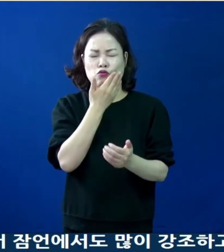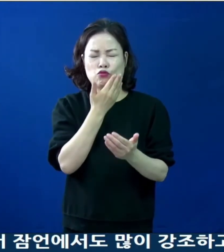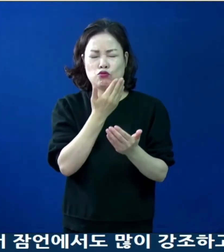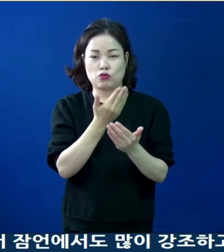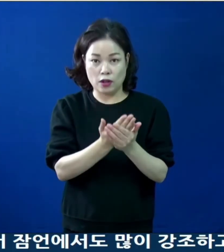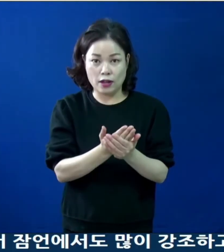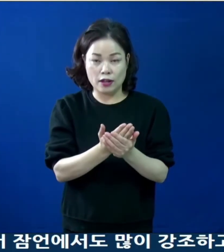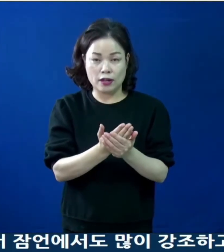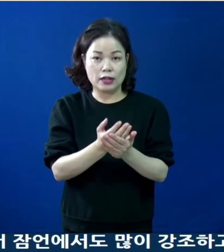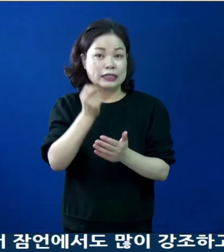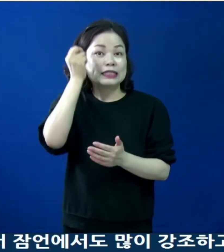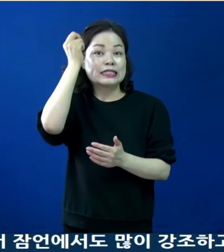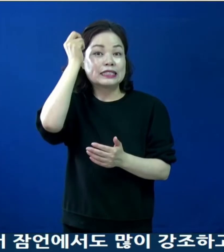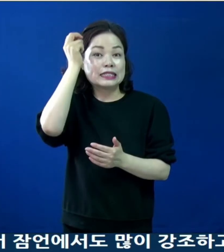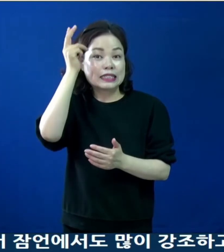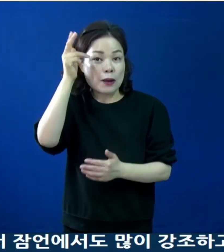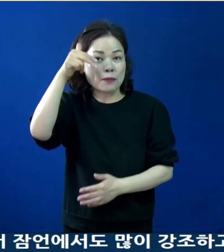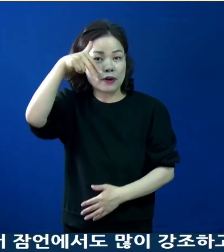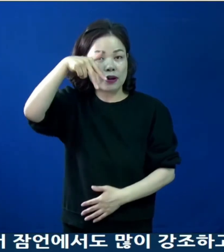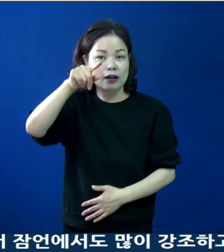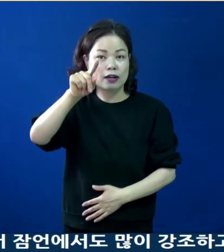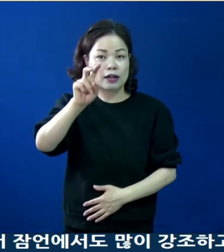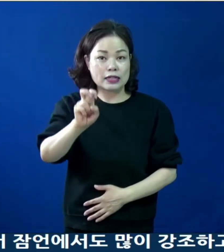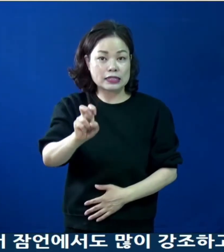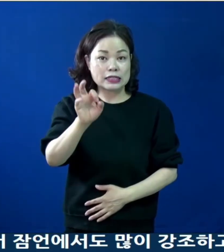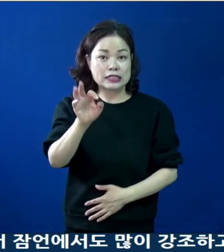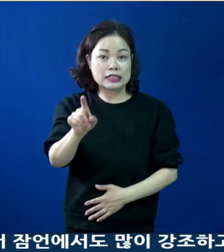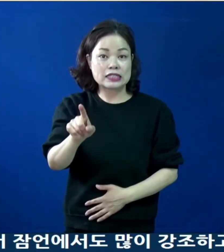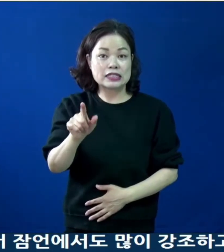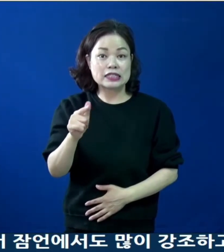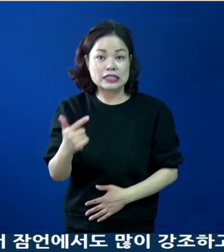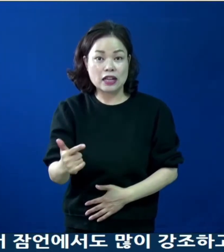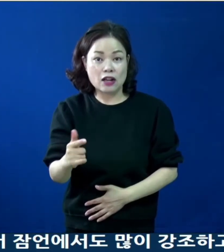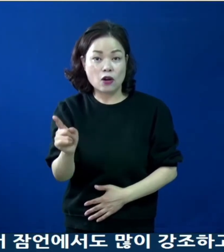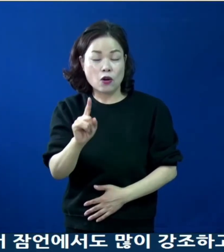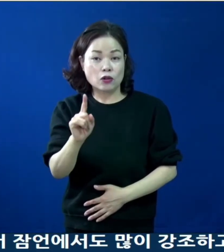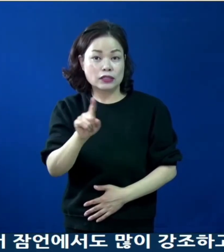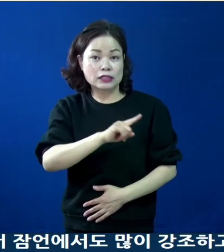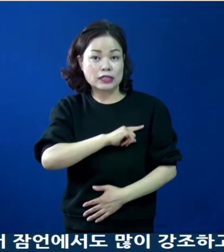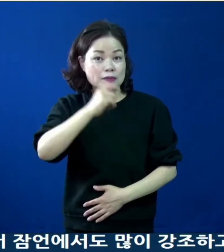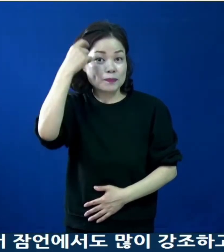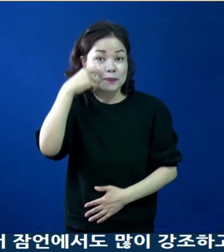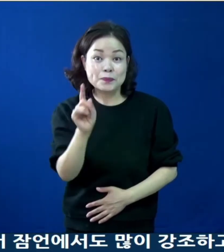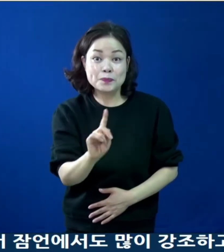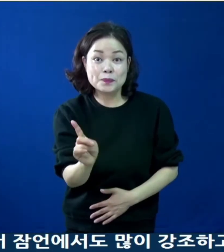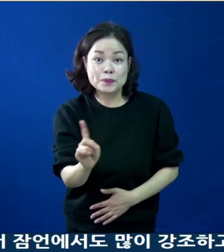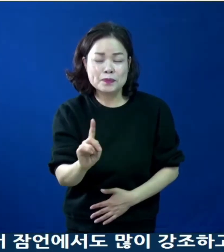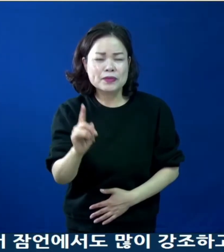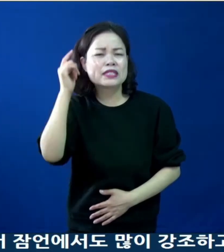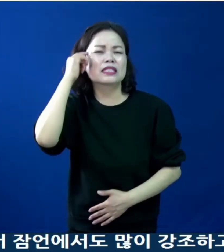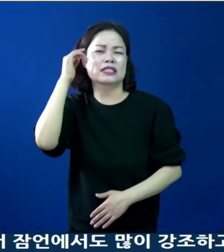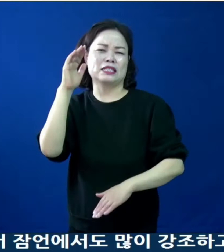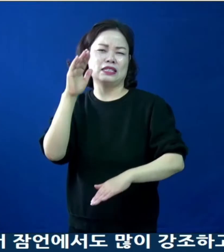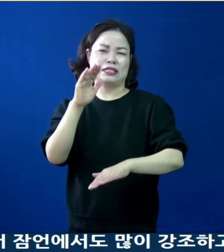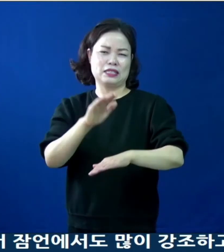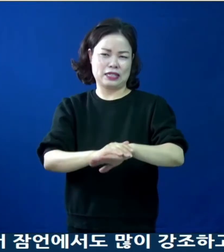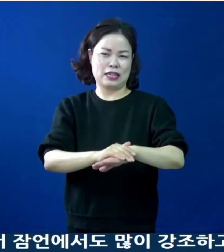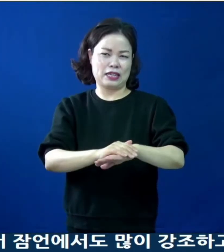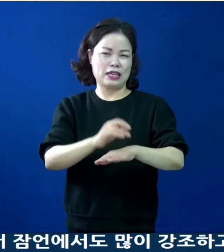여러분, 잠언이라고 하는 그 말씀 한번 떠올려 보세요. 어떤 성격이 제일 먼저 다가오십니까? 지혜라는